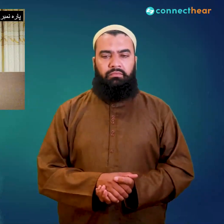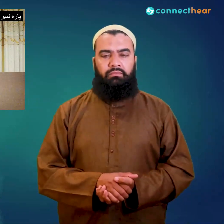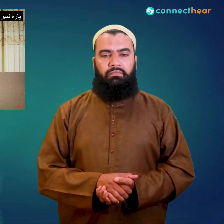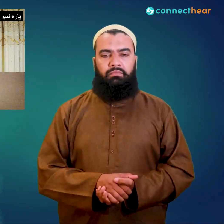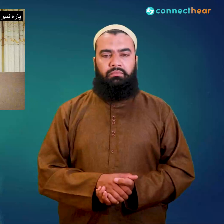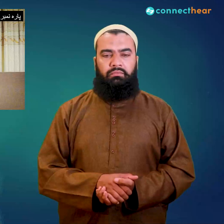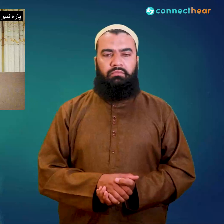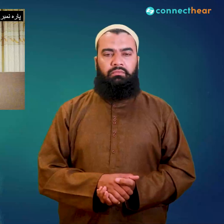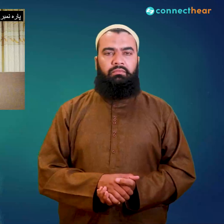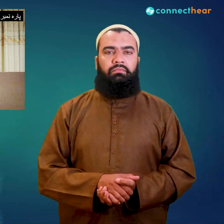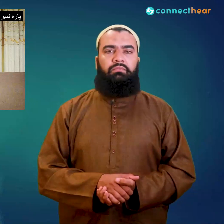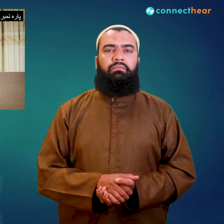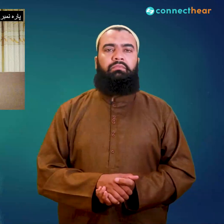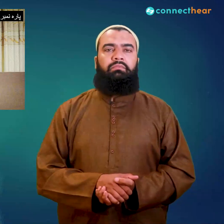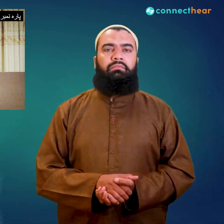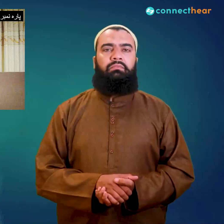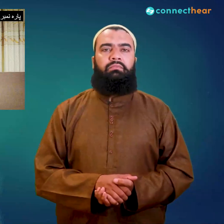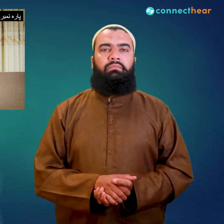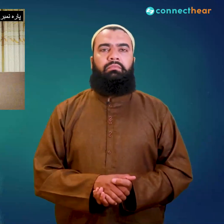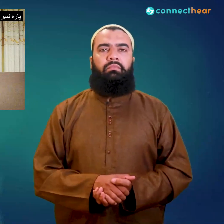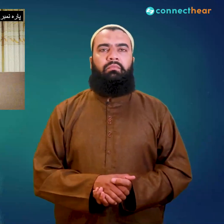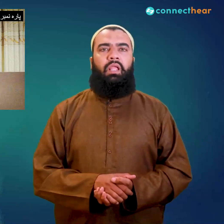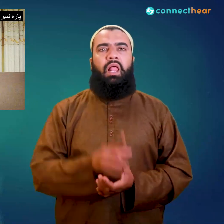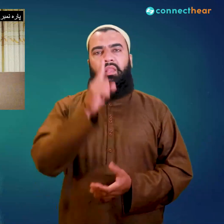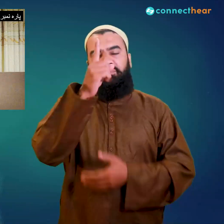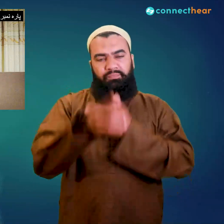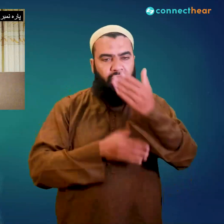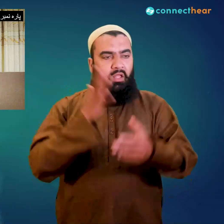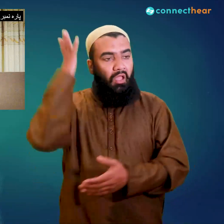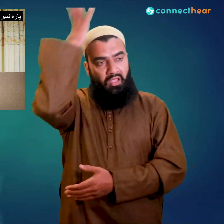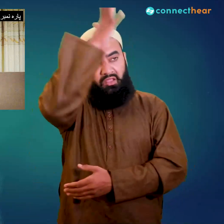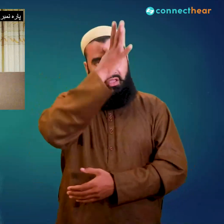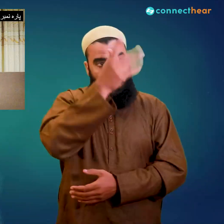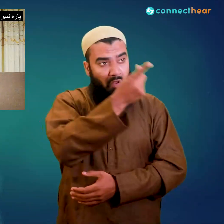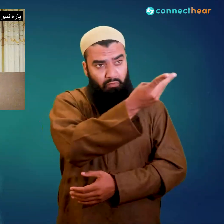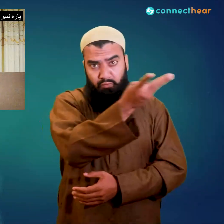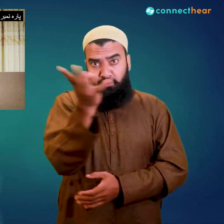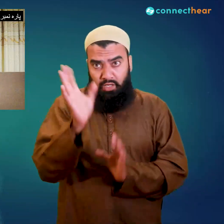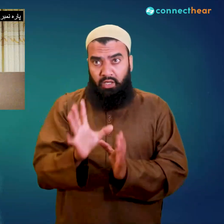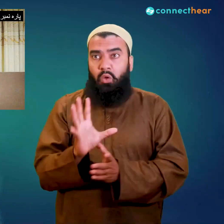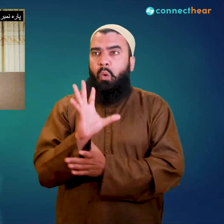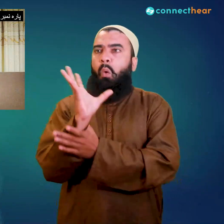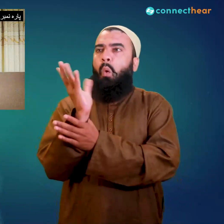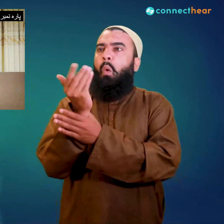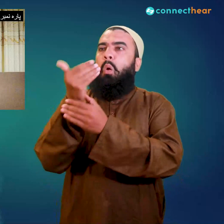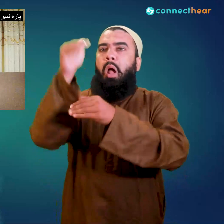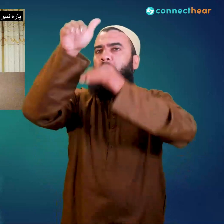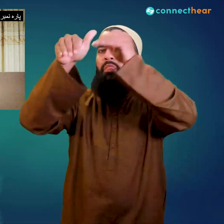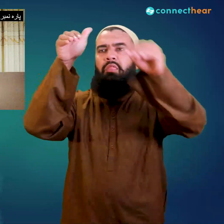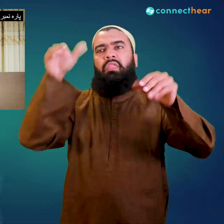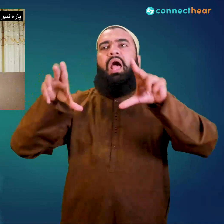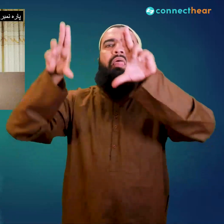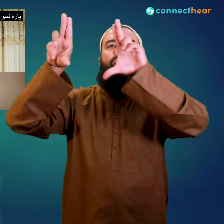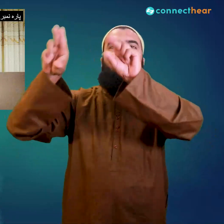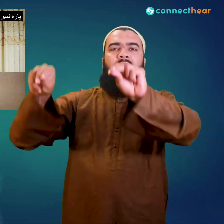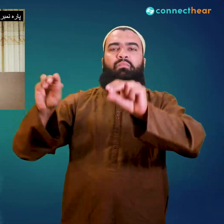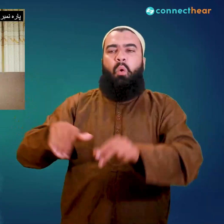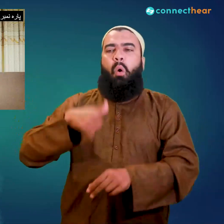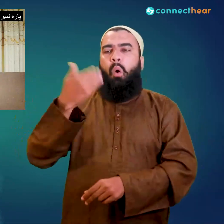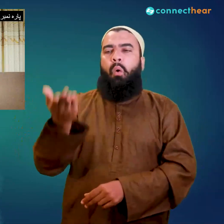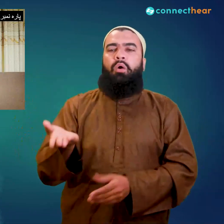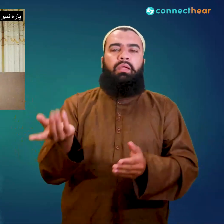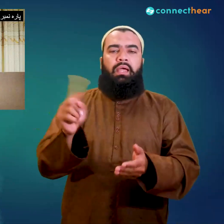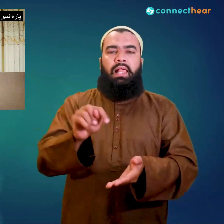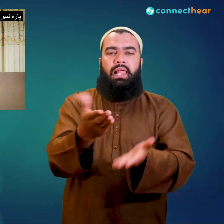الآخرۃ اشق۔ کافروں سے متعلق فرمایا گیا کہ ان کے لیے دنیا کے اندر بھی عذاب ہے اور آخرت